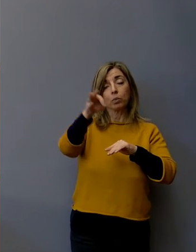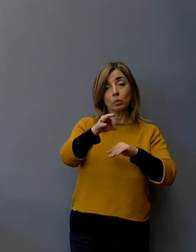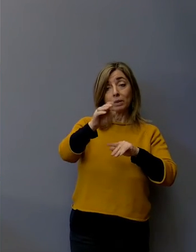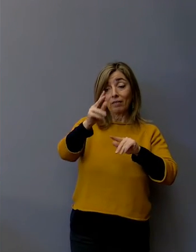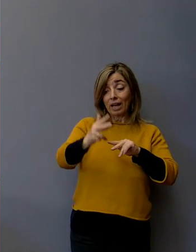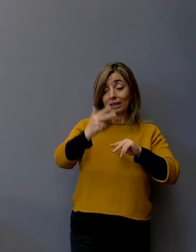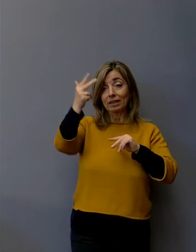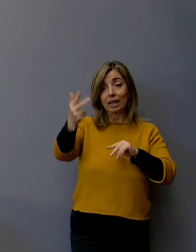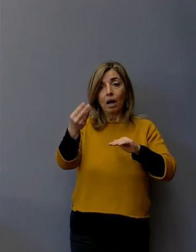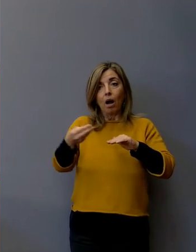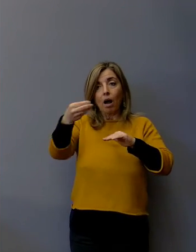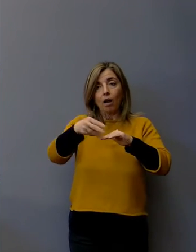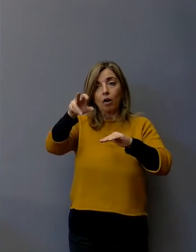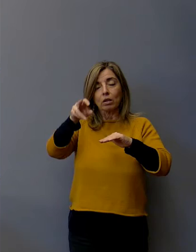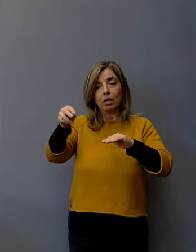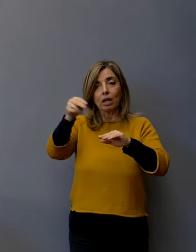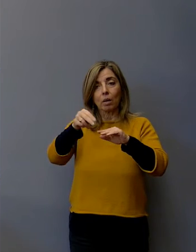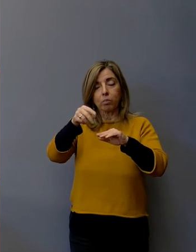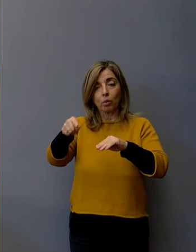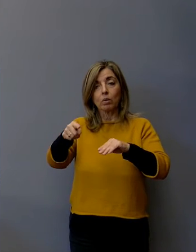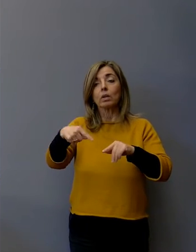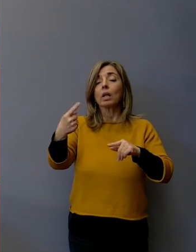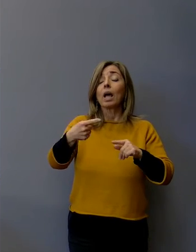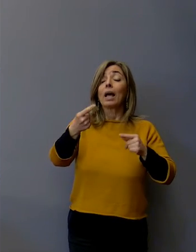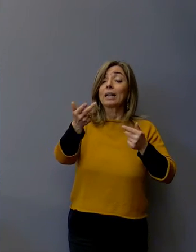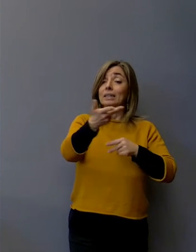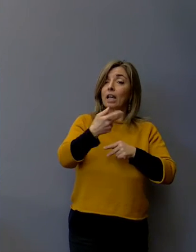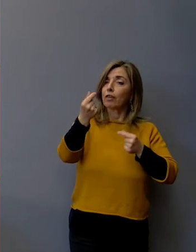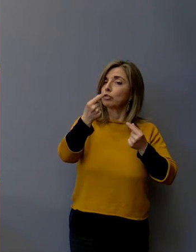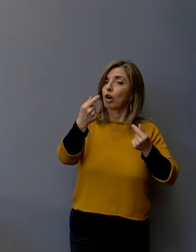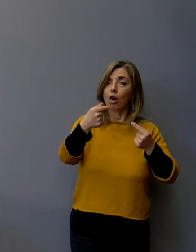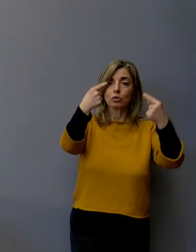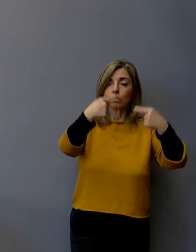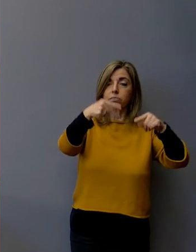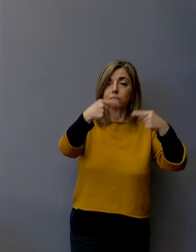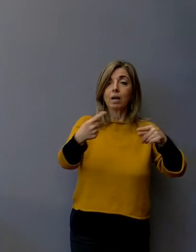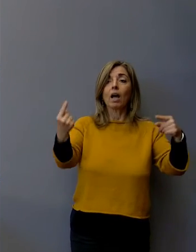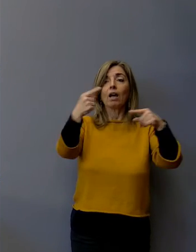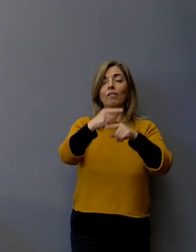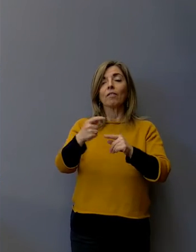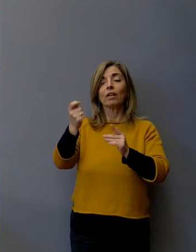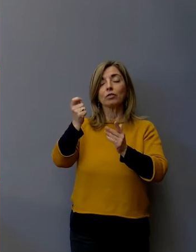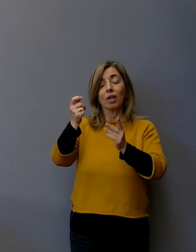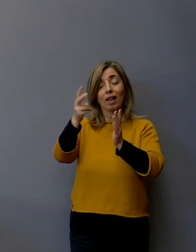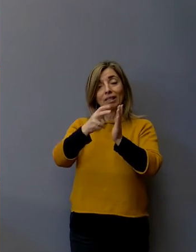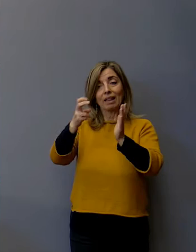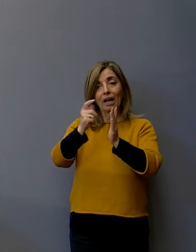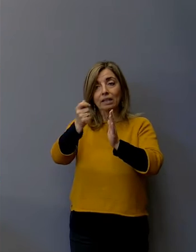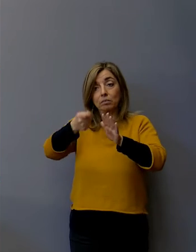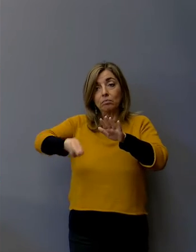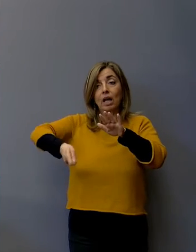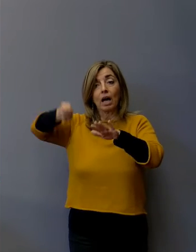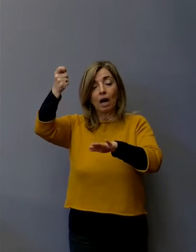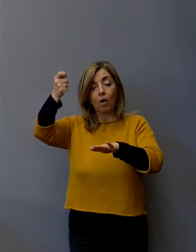non diminuiscono invece aumenterà la tariffa che sarà rivoluzionata dalla pronuncia della corte dei conti del 29 dicembre che ha dichiarato l'illegittimità